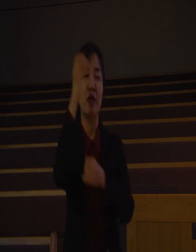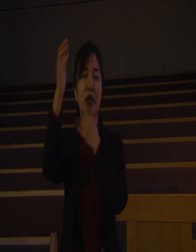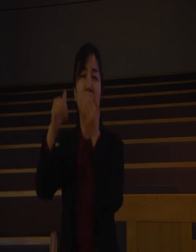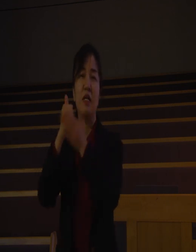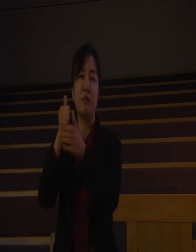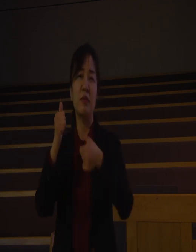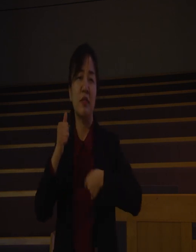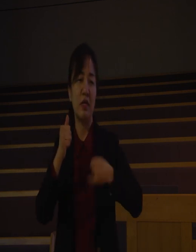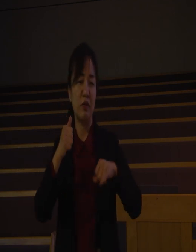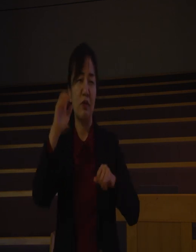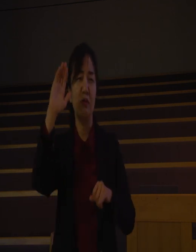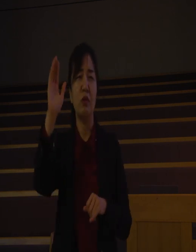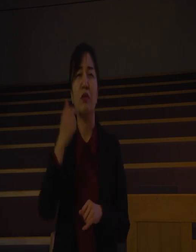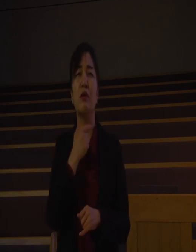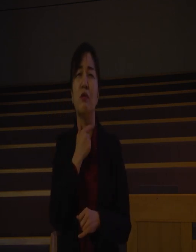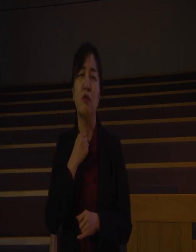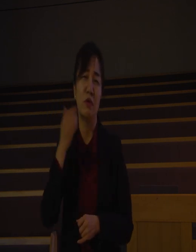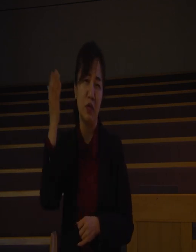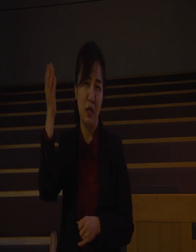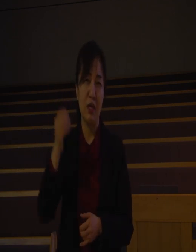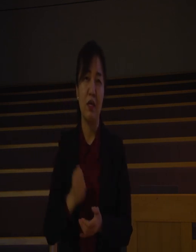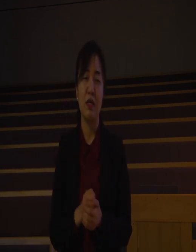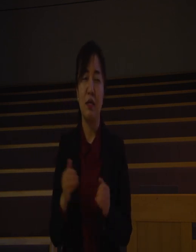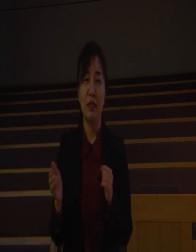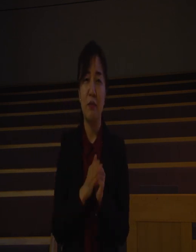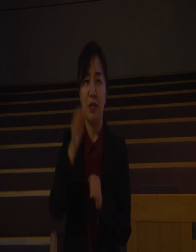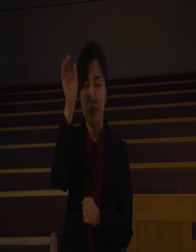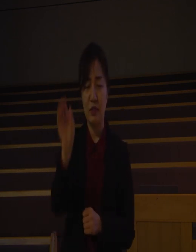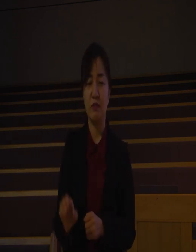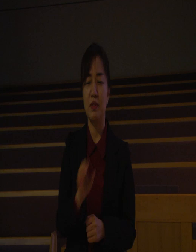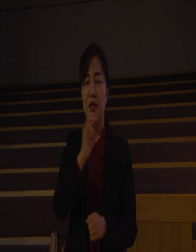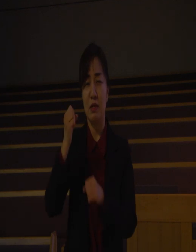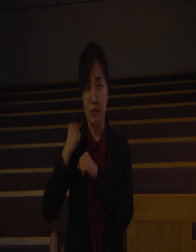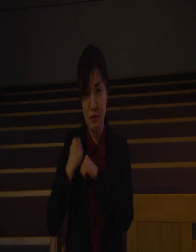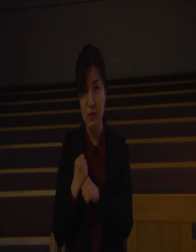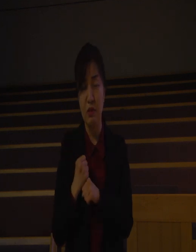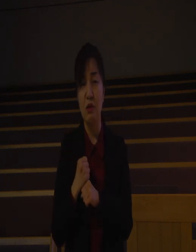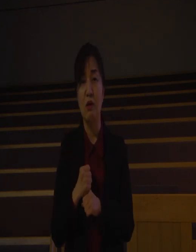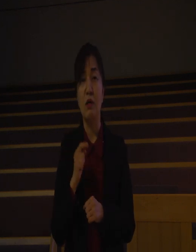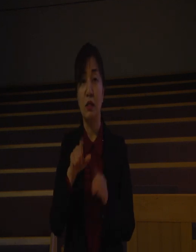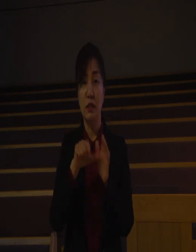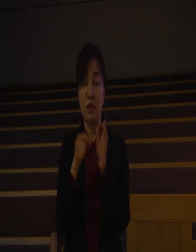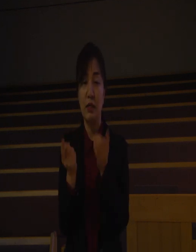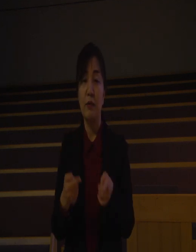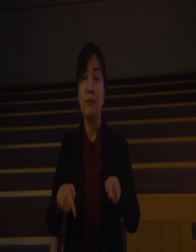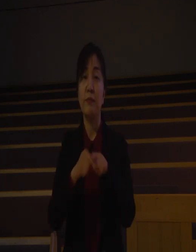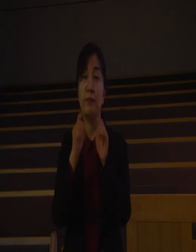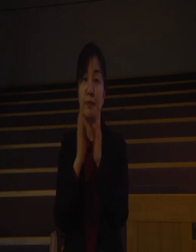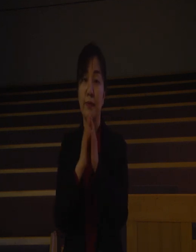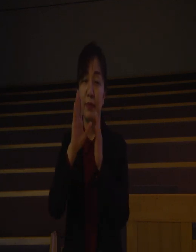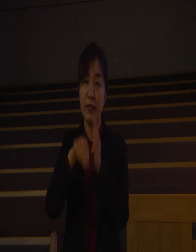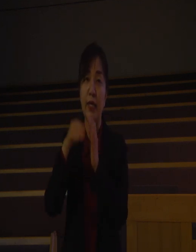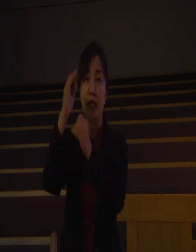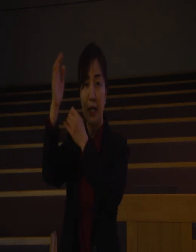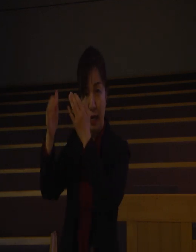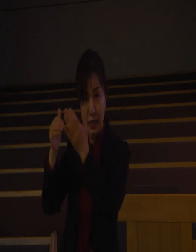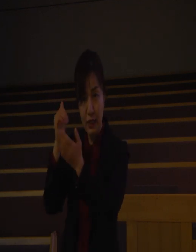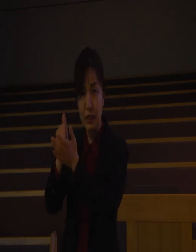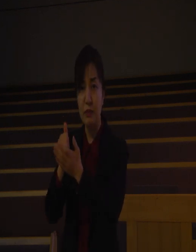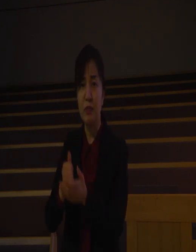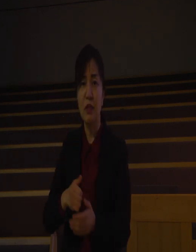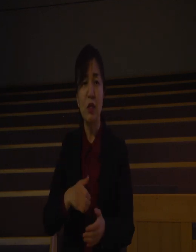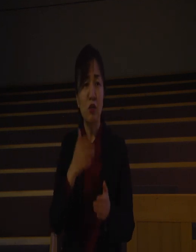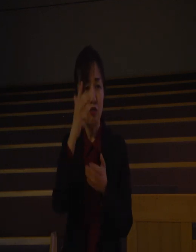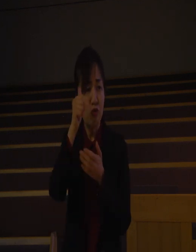하나님의 자녀 되기를 원하십니다. 그래서 십자가를 지셨죠. 이 시간 우리 함께 기도할 때, 하나님,